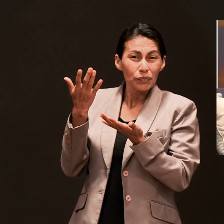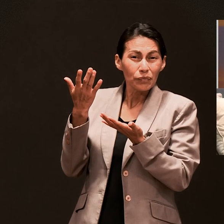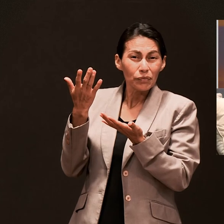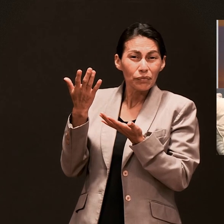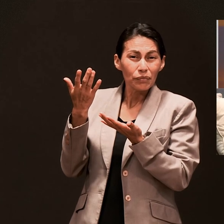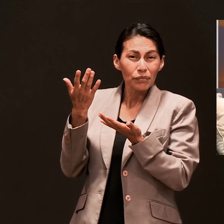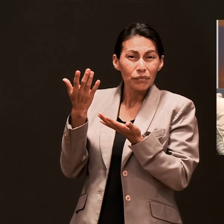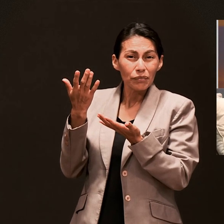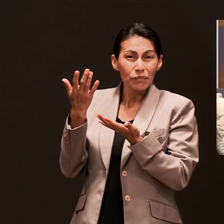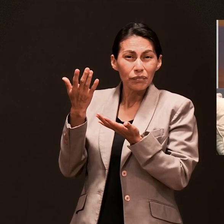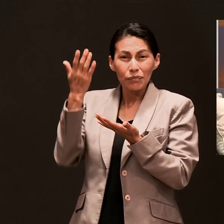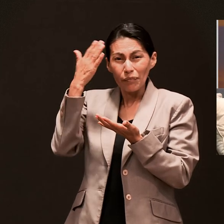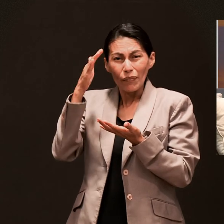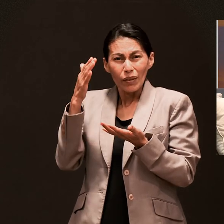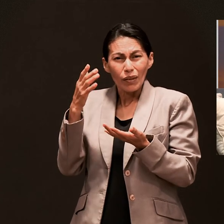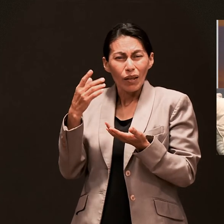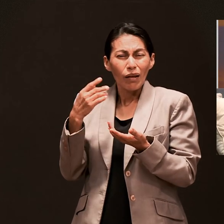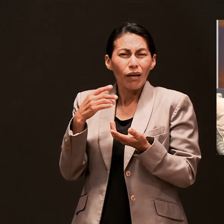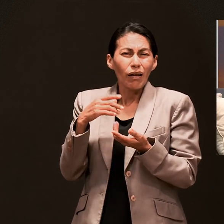pues